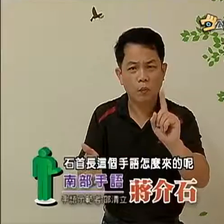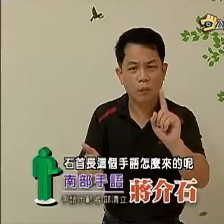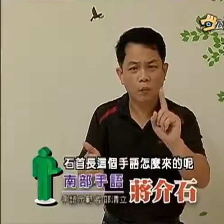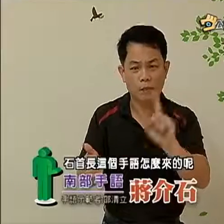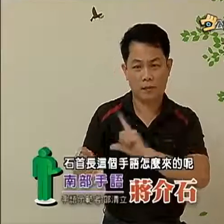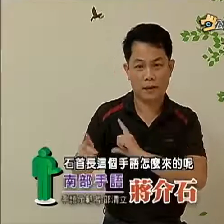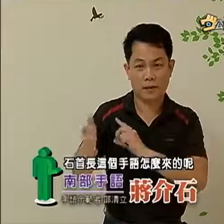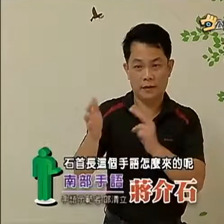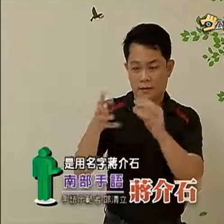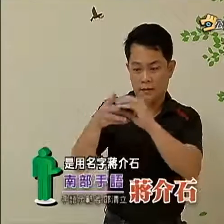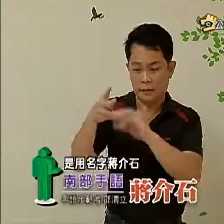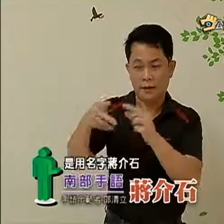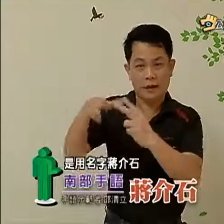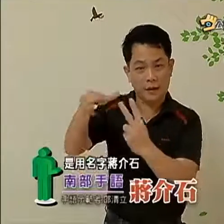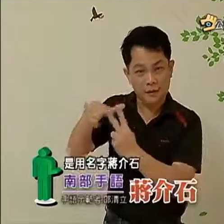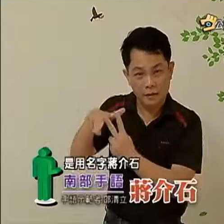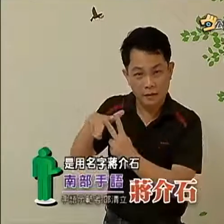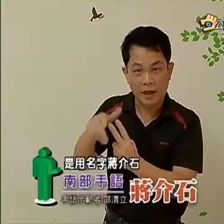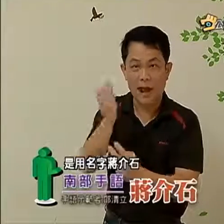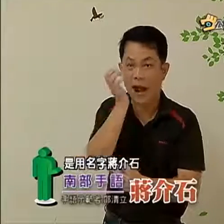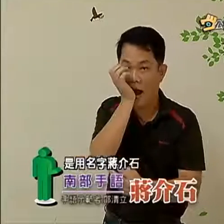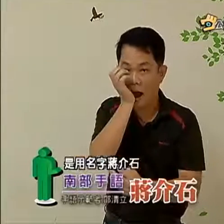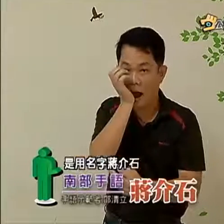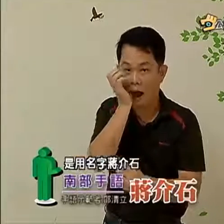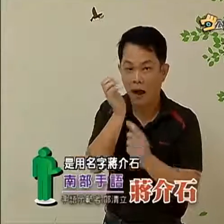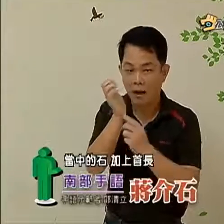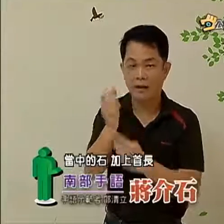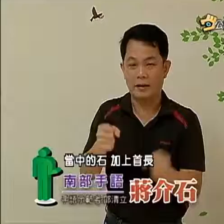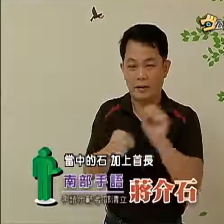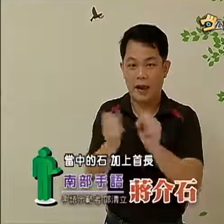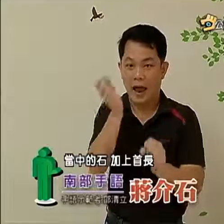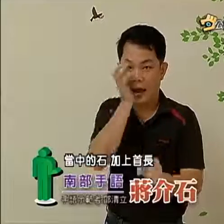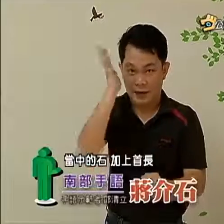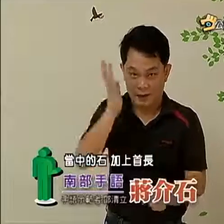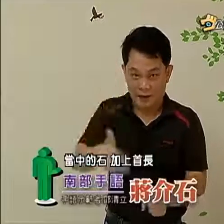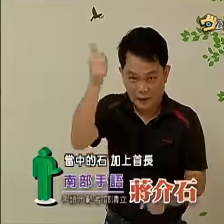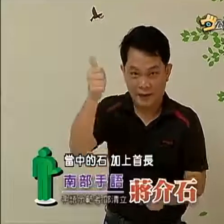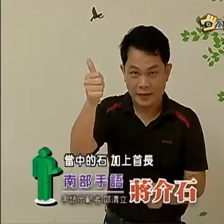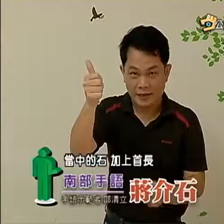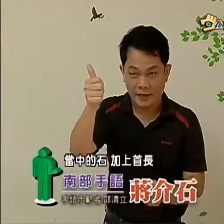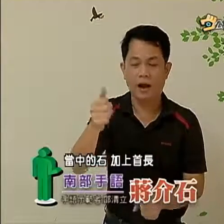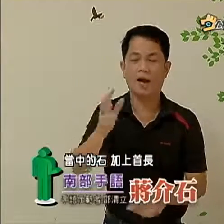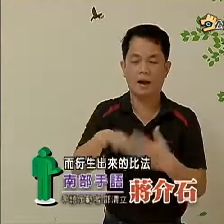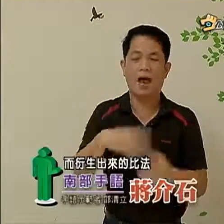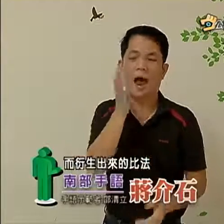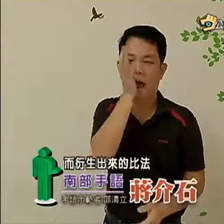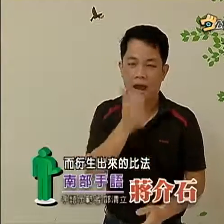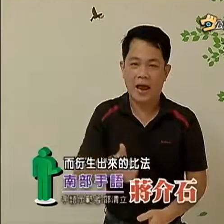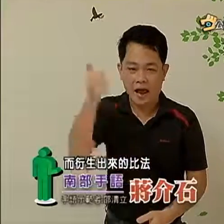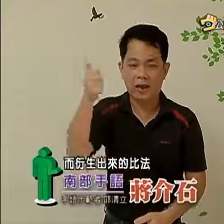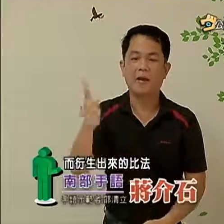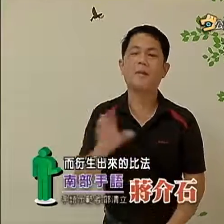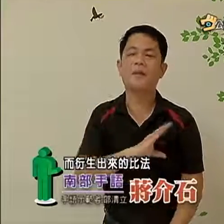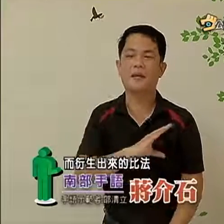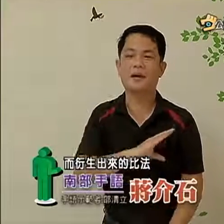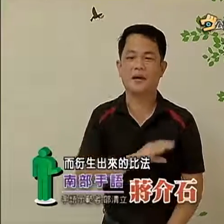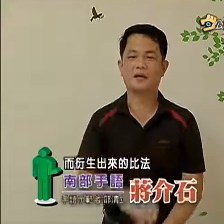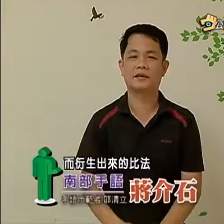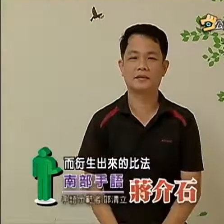么来的呢？是用名字蒋介石当中的石加上手掌而衍生出来的笔法。